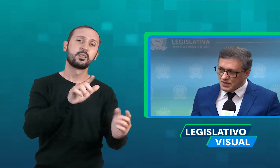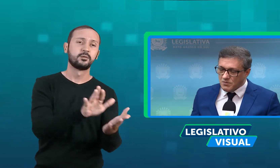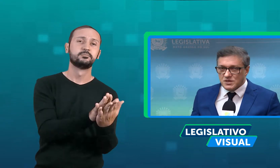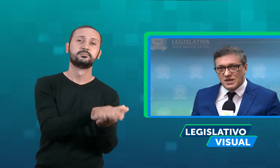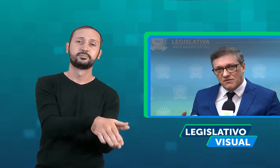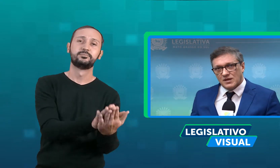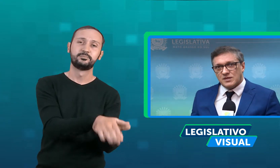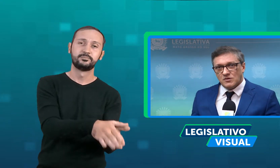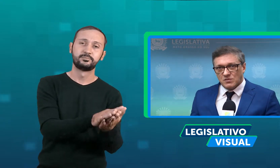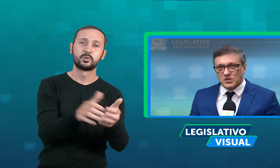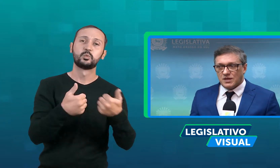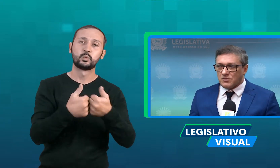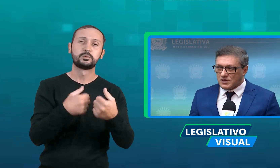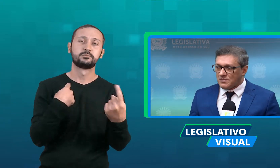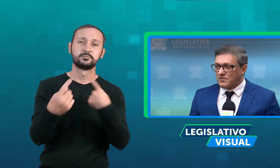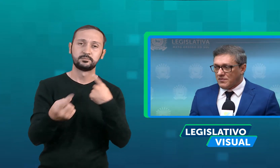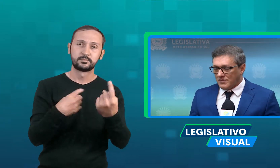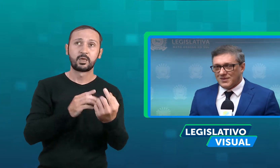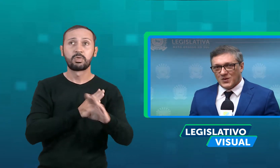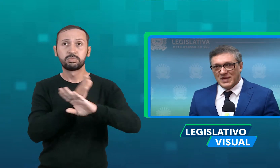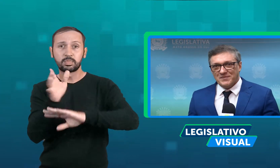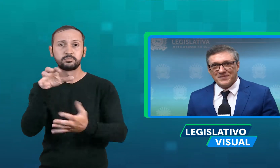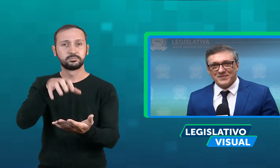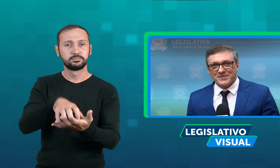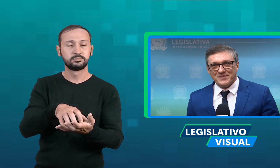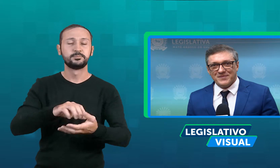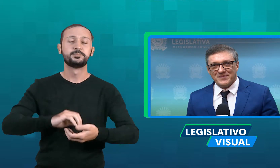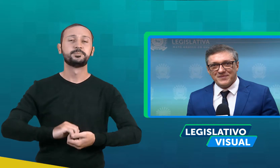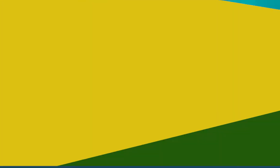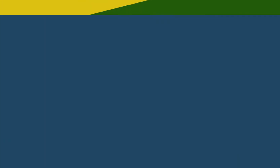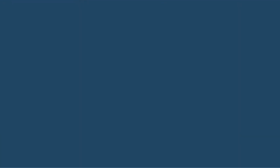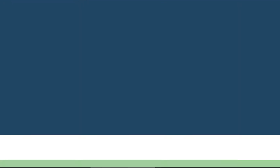itinerante. Depois é levado até os hemocentros.